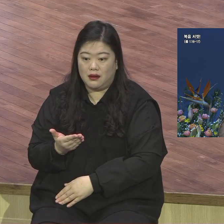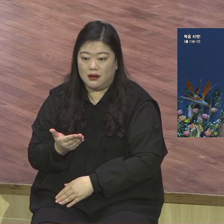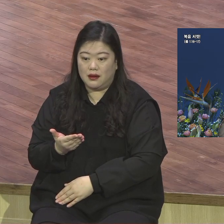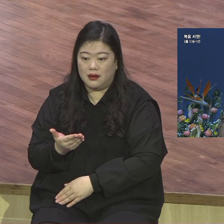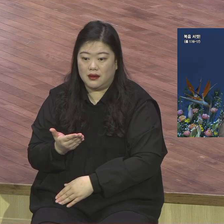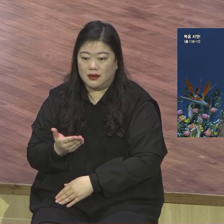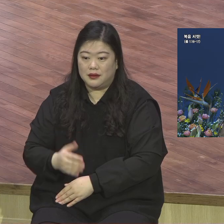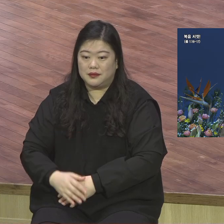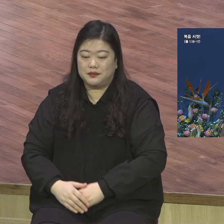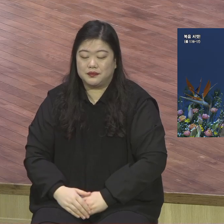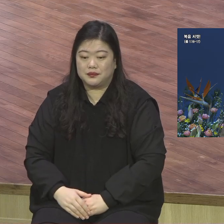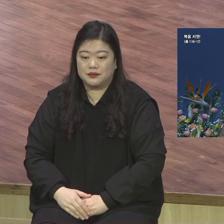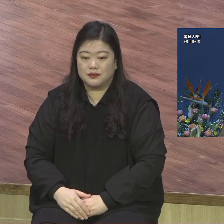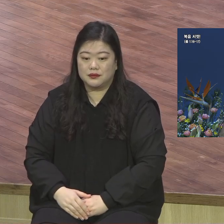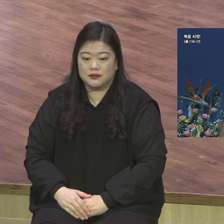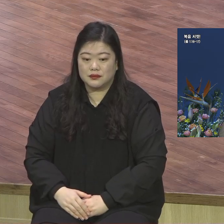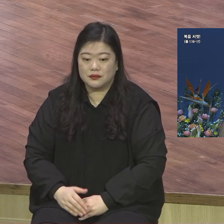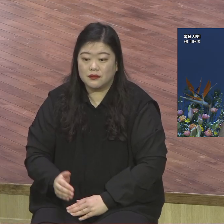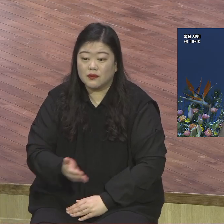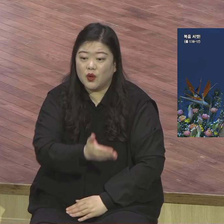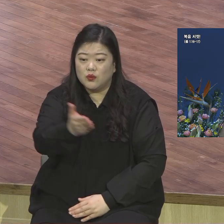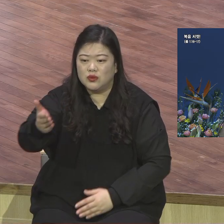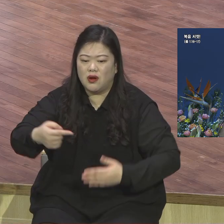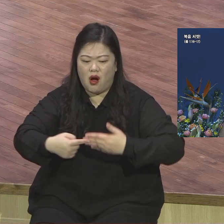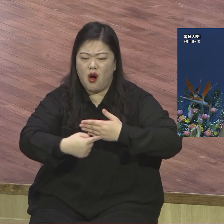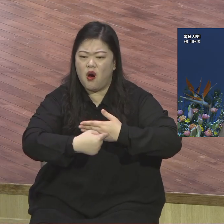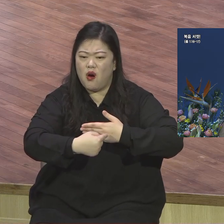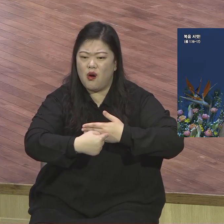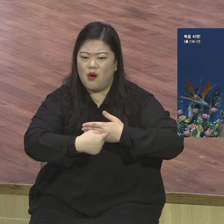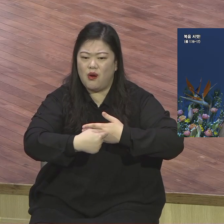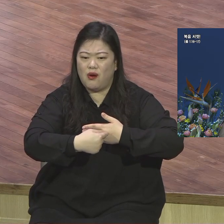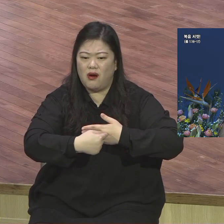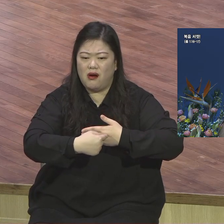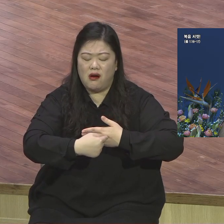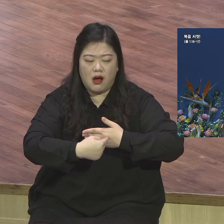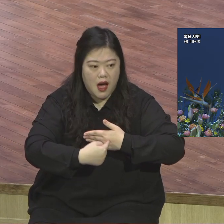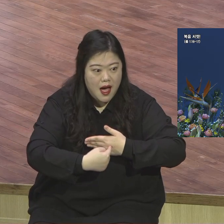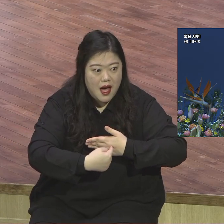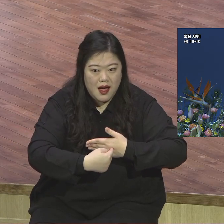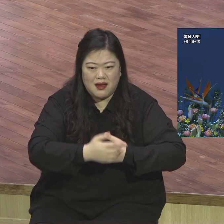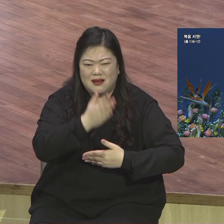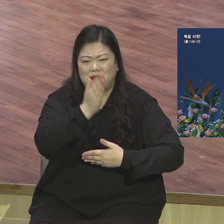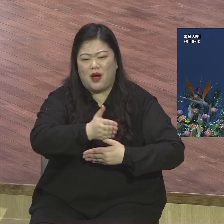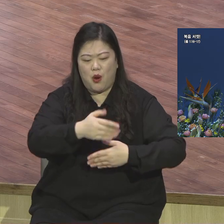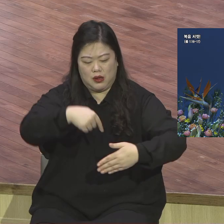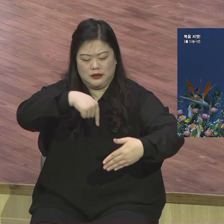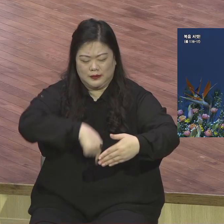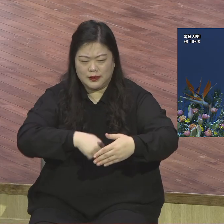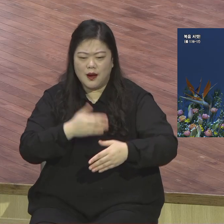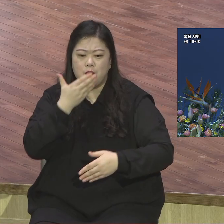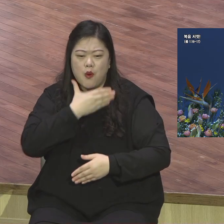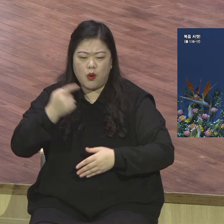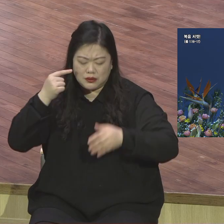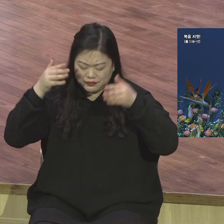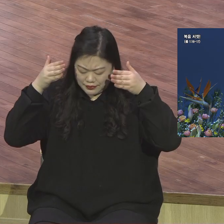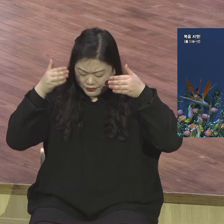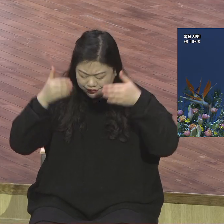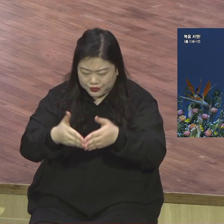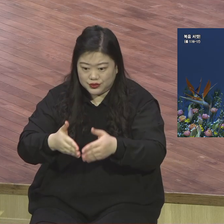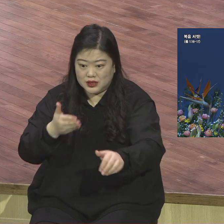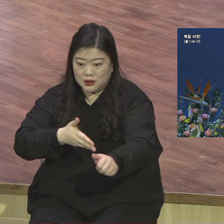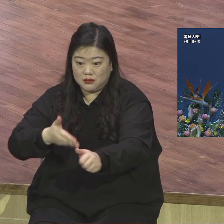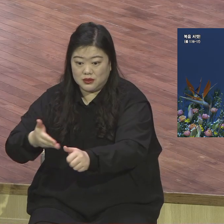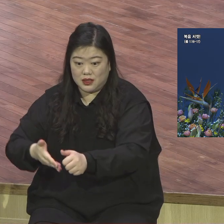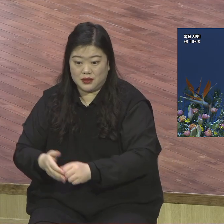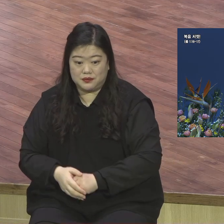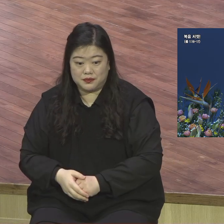서론에 절대 여러분 속지 말고 본론에 집중을 하게 되시길 바랍니다. 이 사도